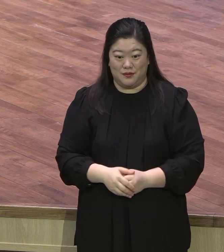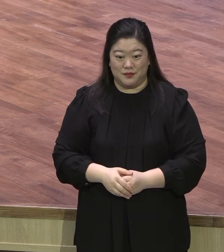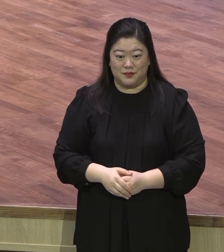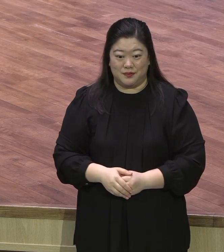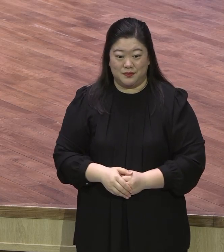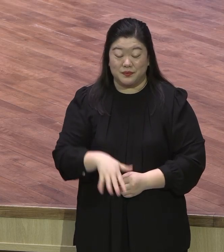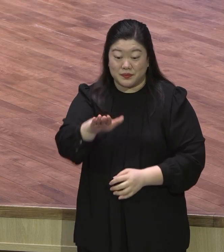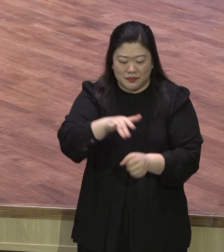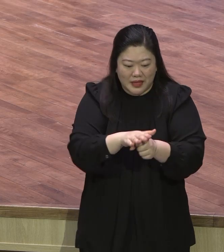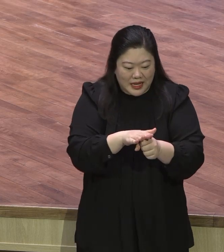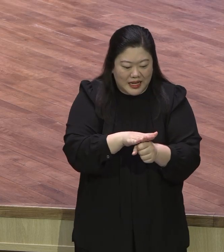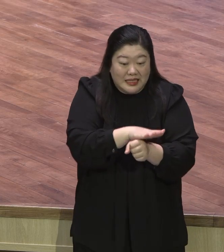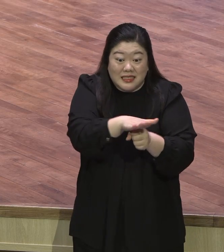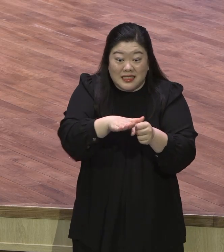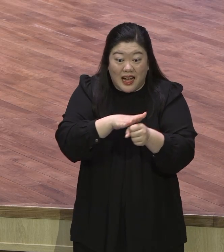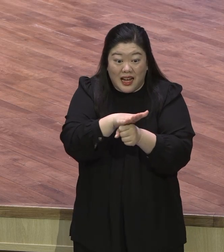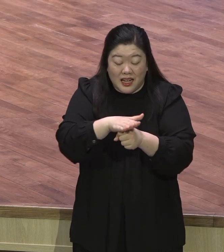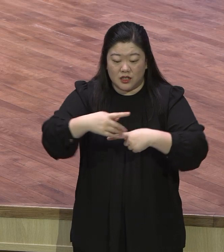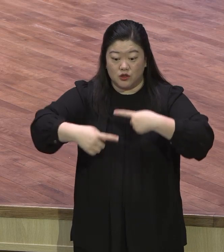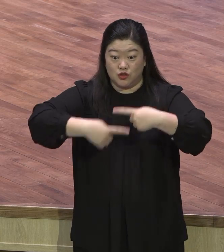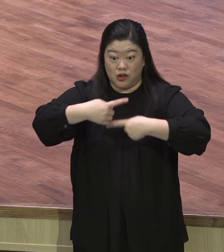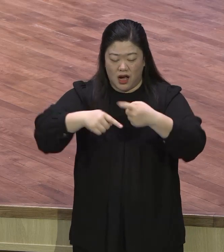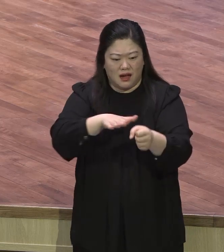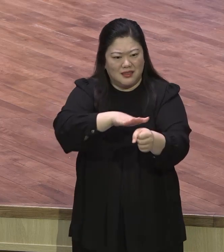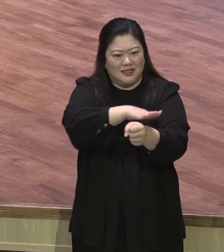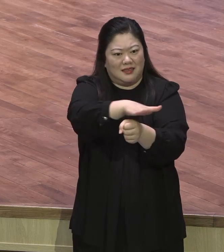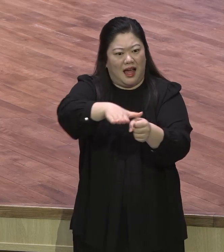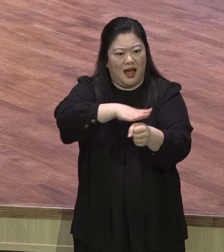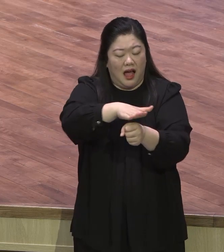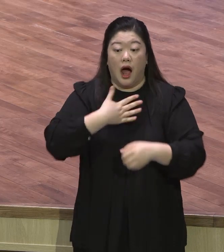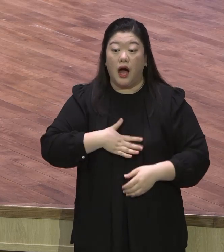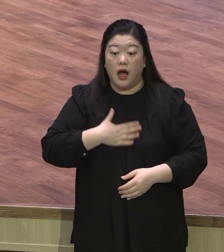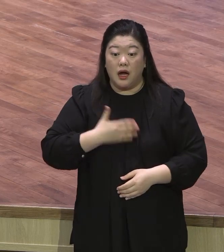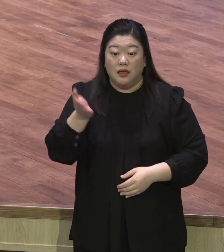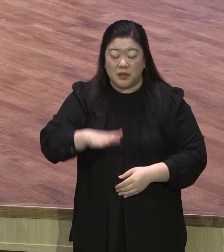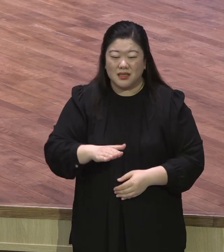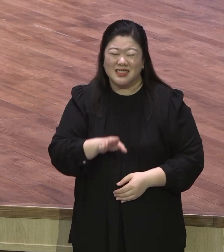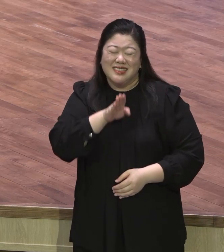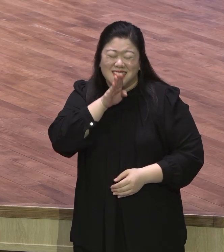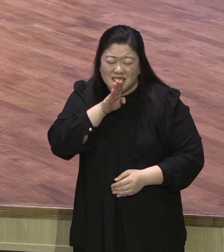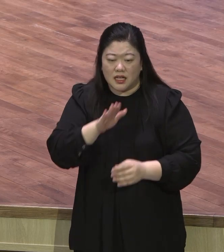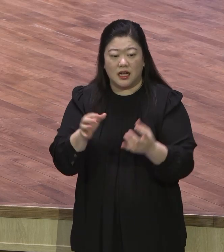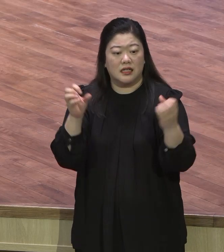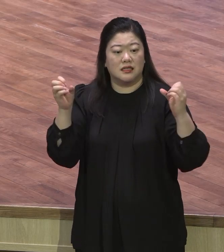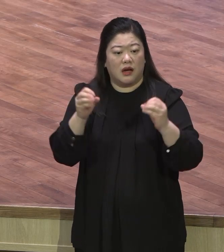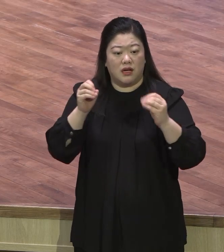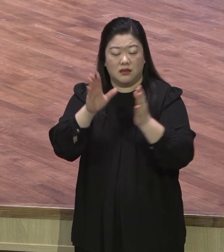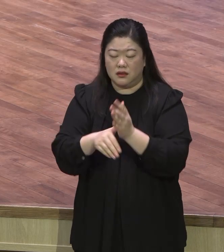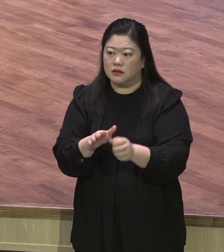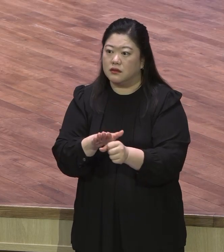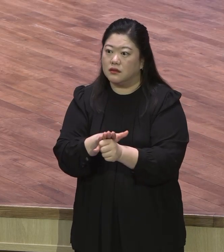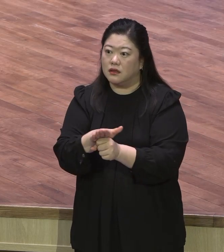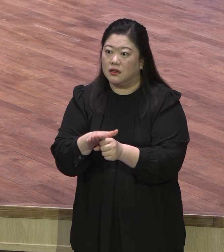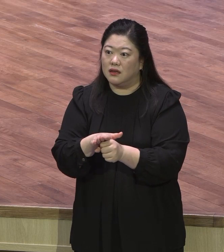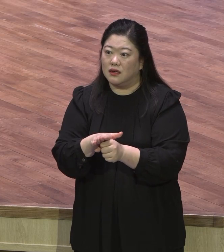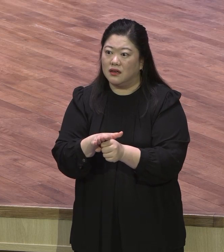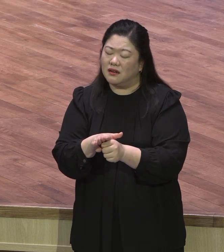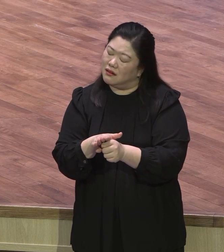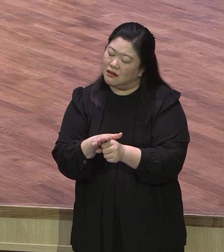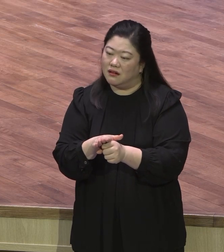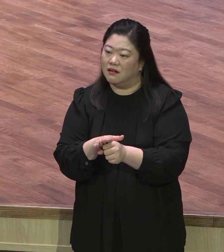말로 표현할 수 있지만 실제로 그 의미가 그냥 기도예요. 아마 많은 분들이 주님에 대한 사랑을